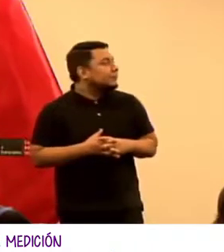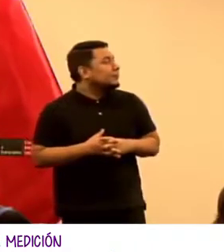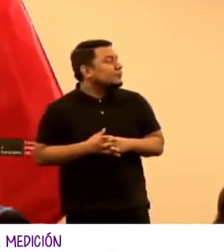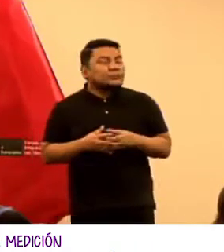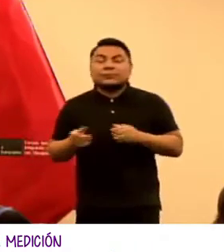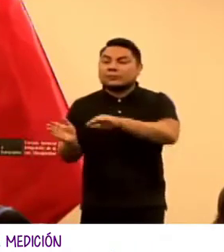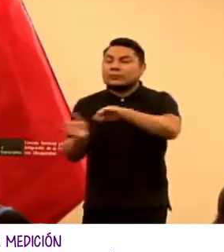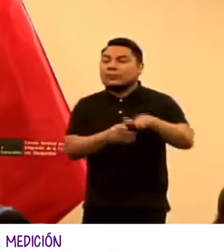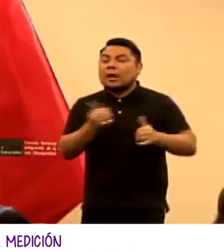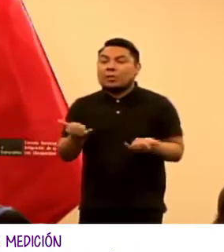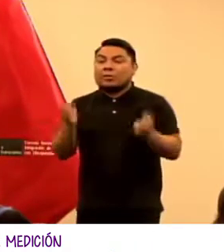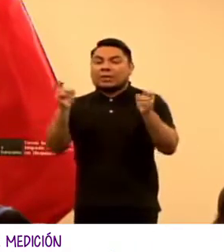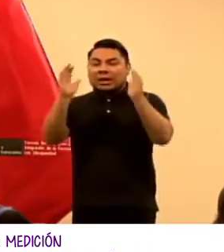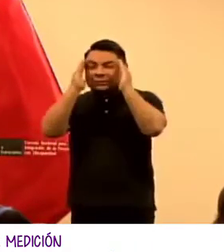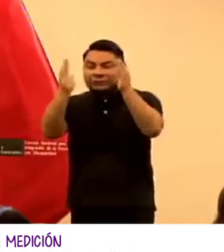Atención y concentrarse